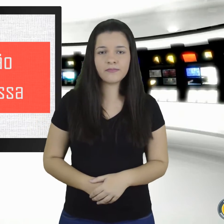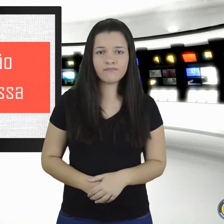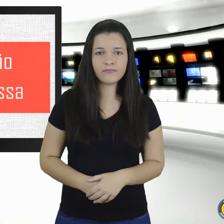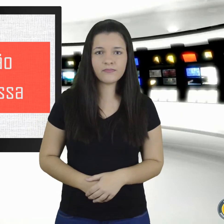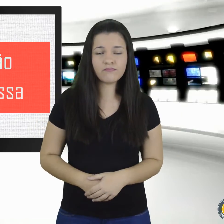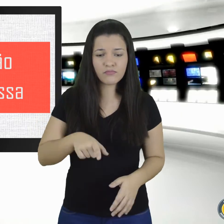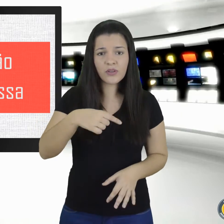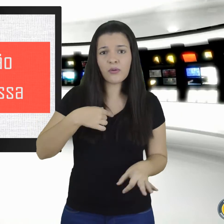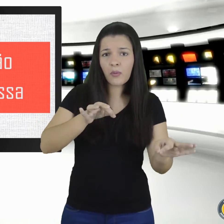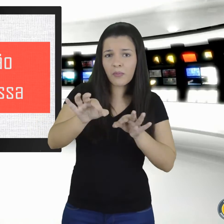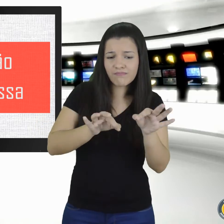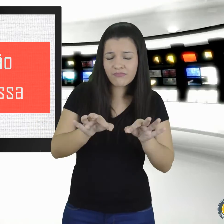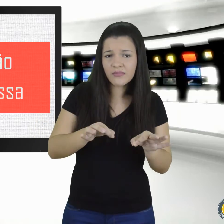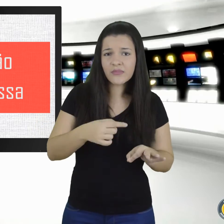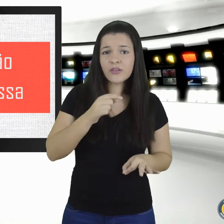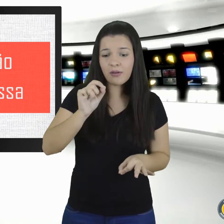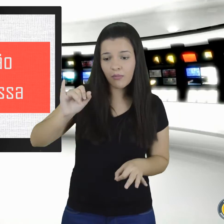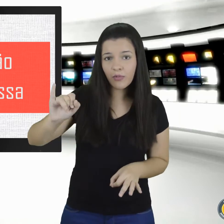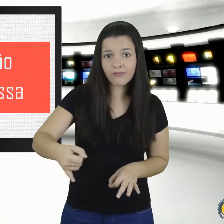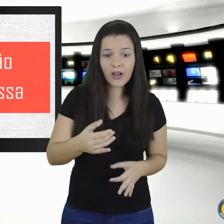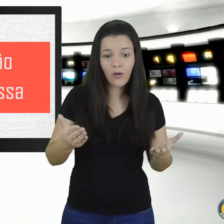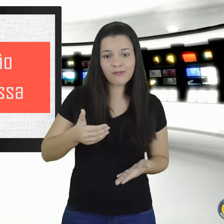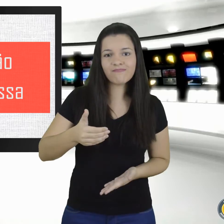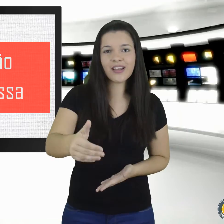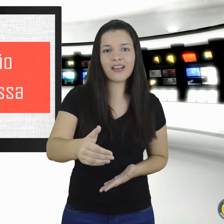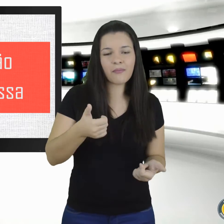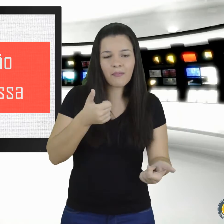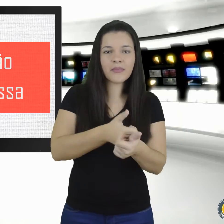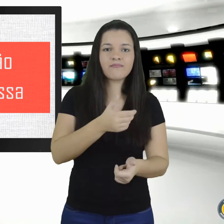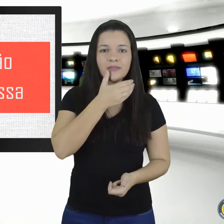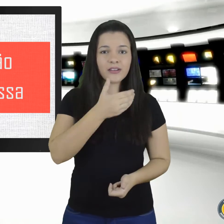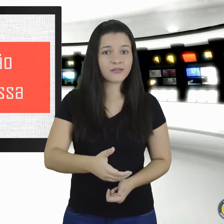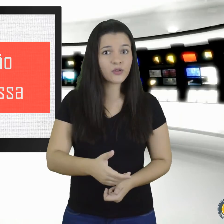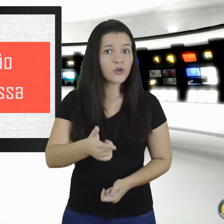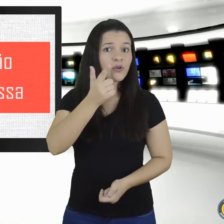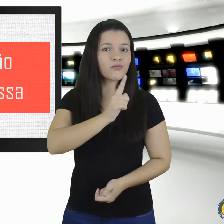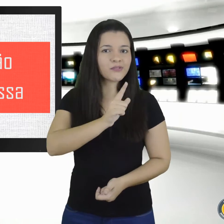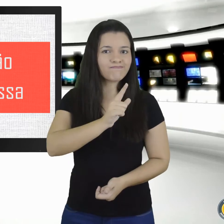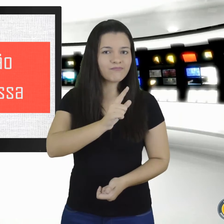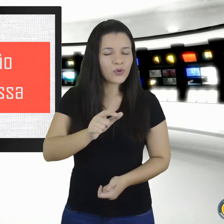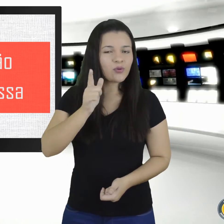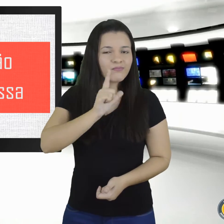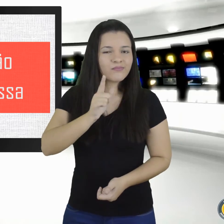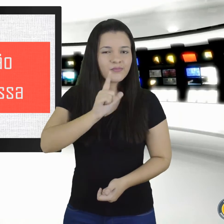O plano é aproveitar o clima criado pelo Natal a fim de obter resultados melhores